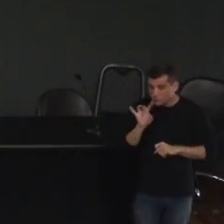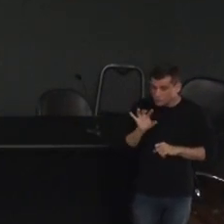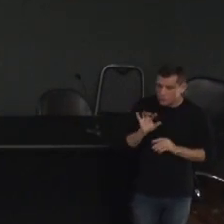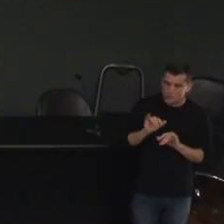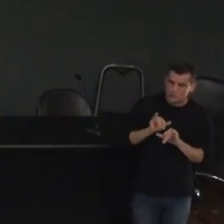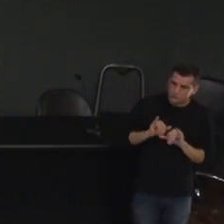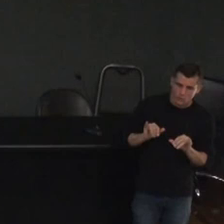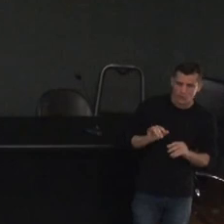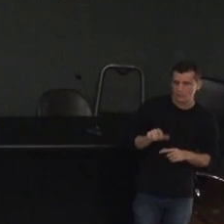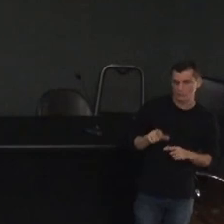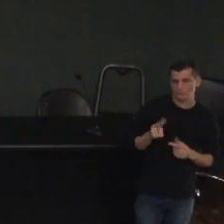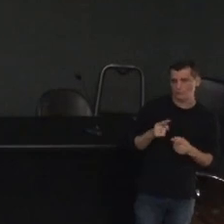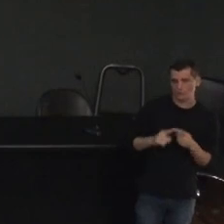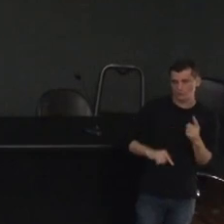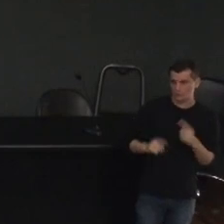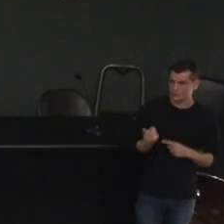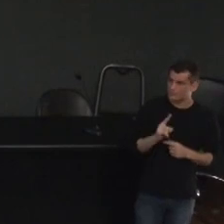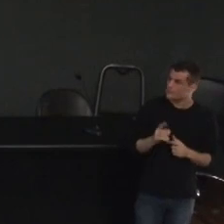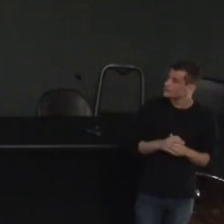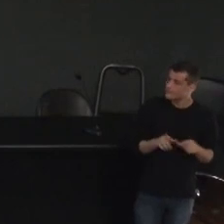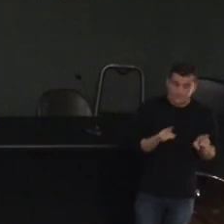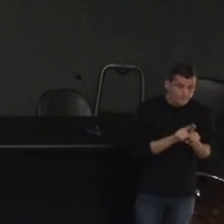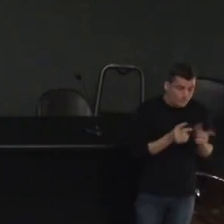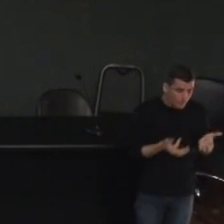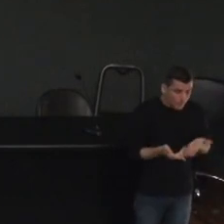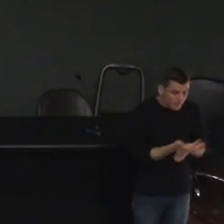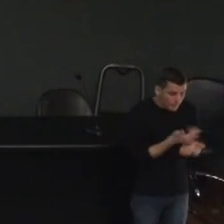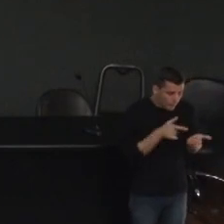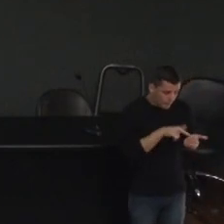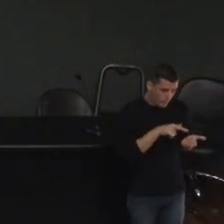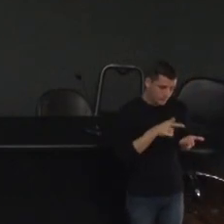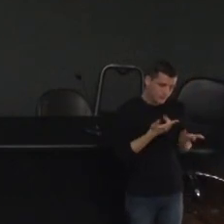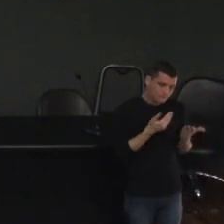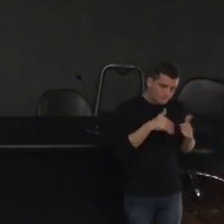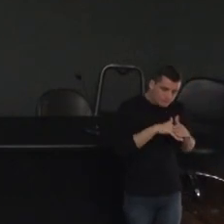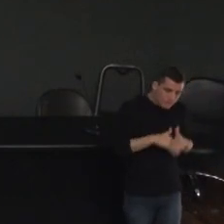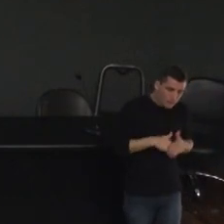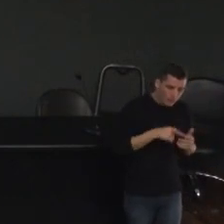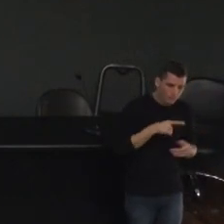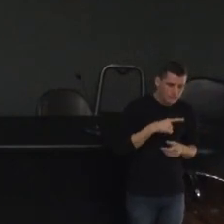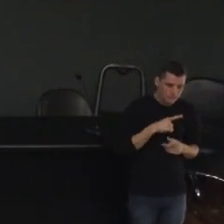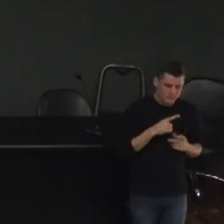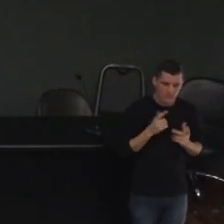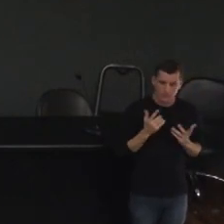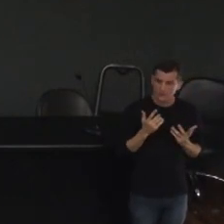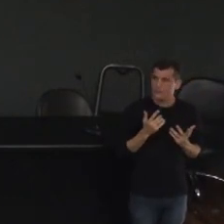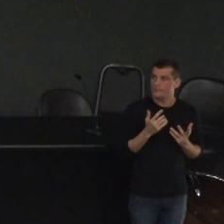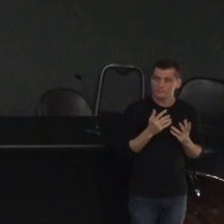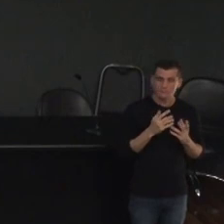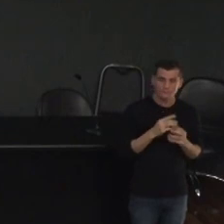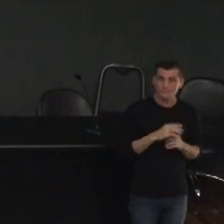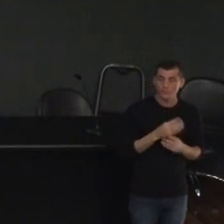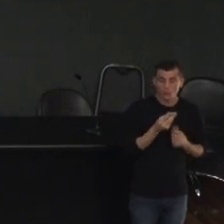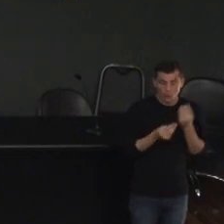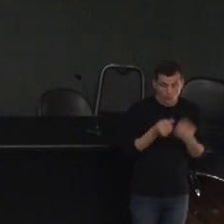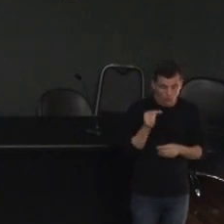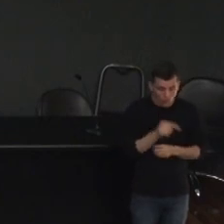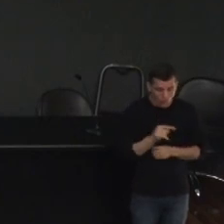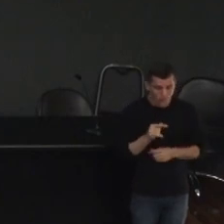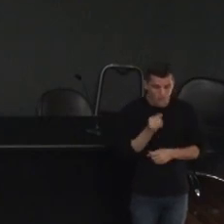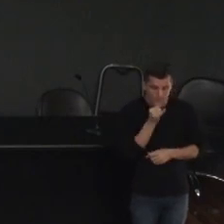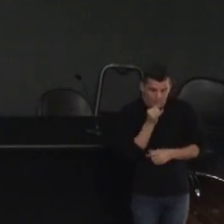dados daí a gente começa nos conceitos subjetivos risco ou dano relevante